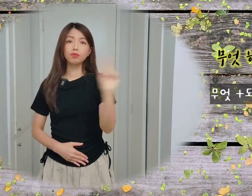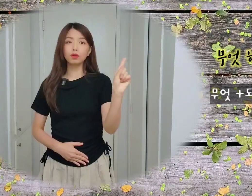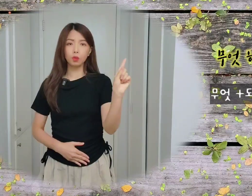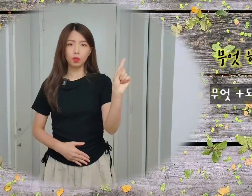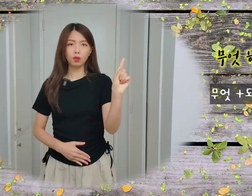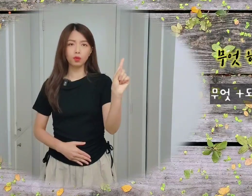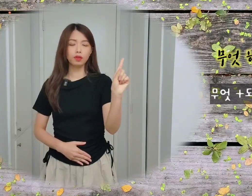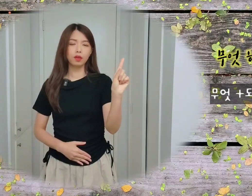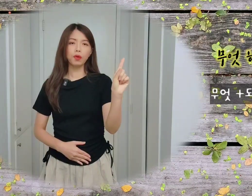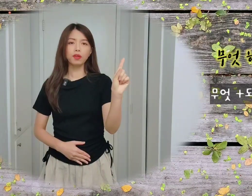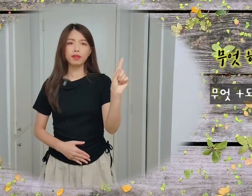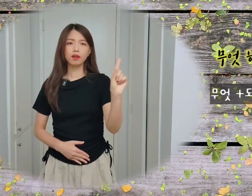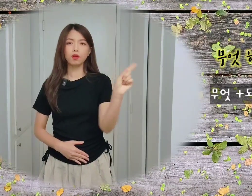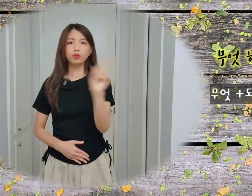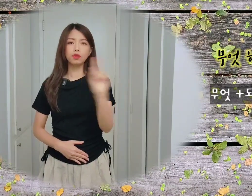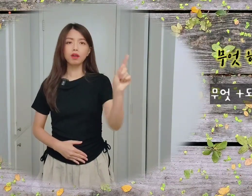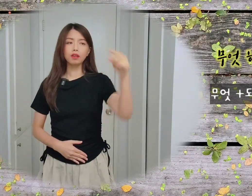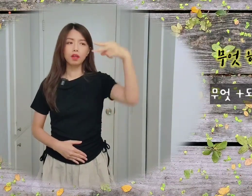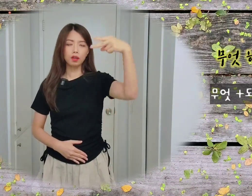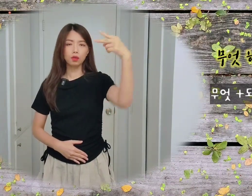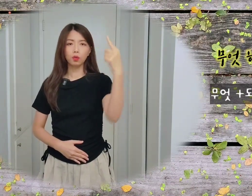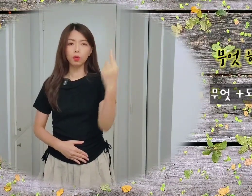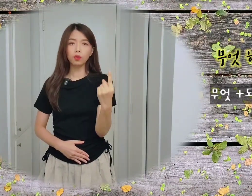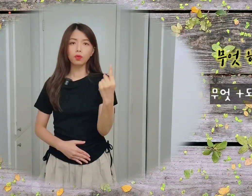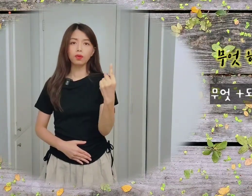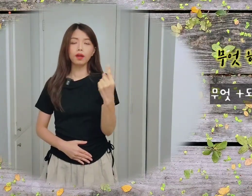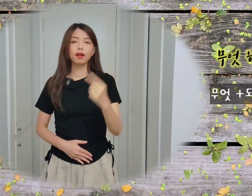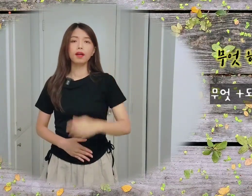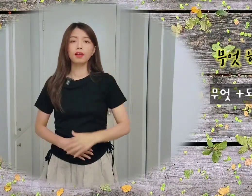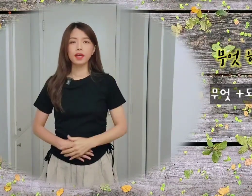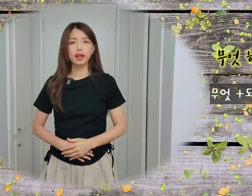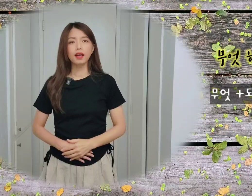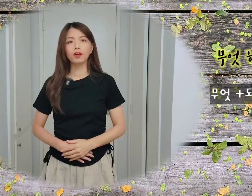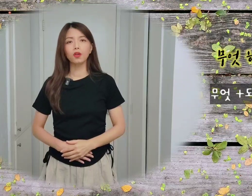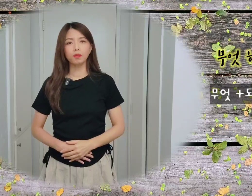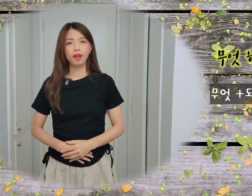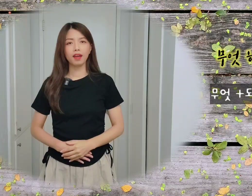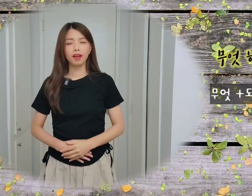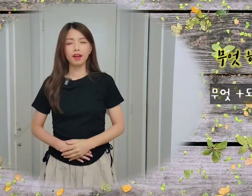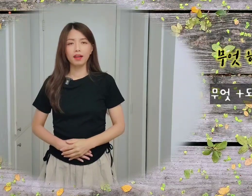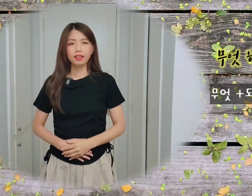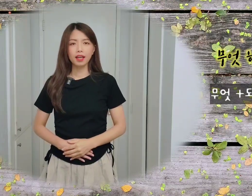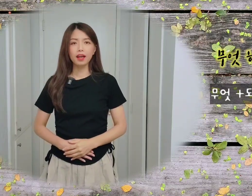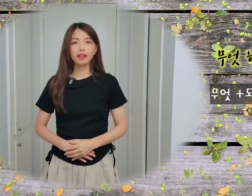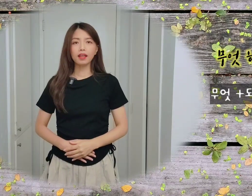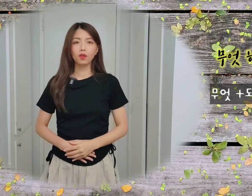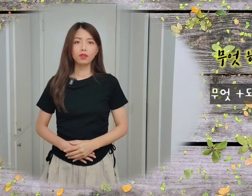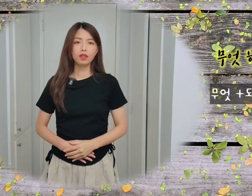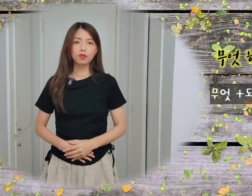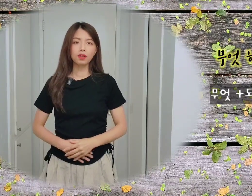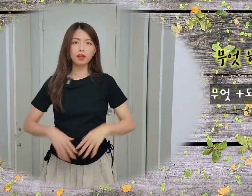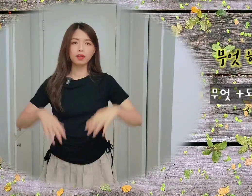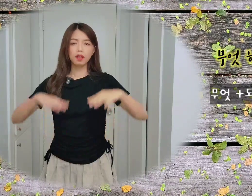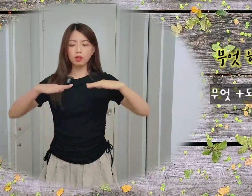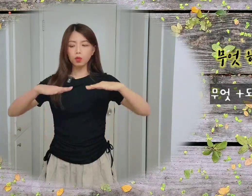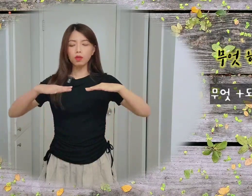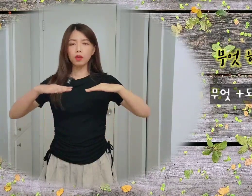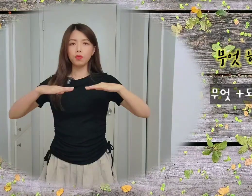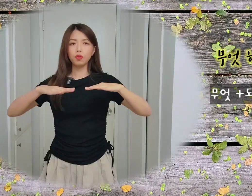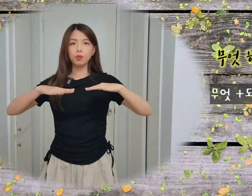그냥 무엇도라고 그렇게 표현을 했어요. 무엇도 자랑할 건 없네. 자랑하다 이런 뜻의